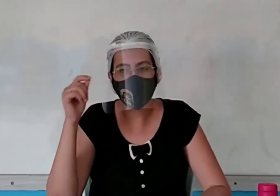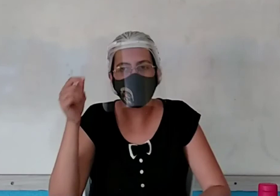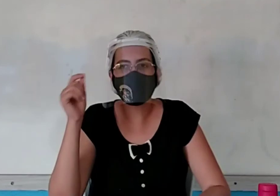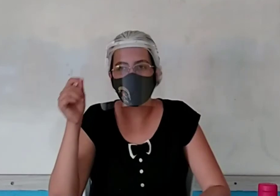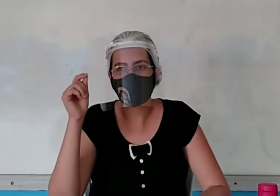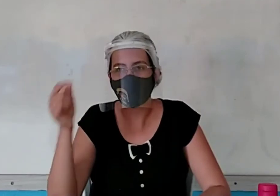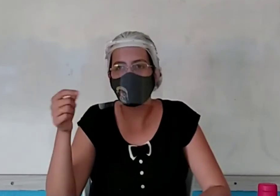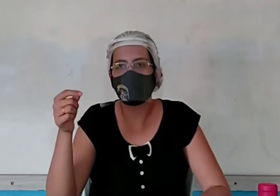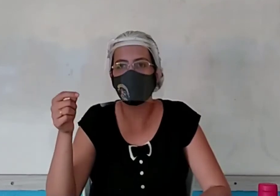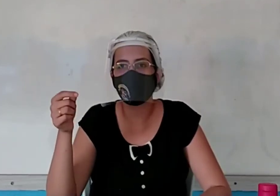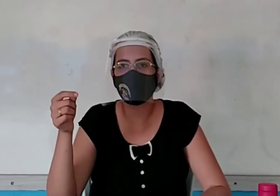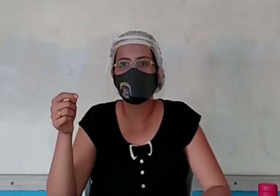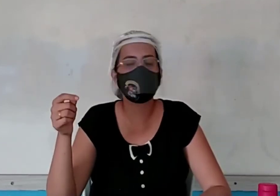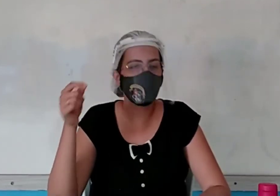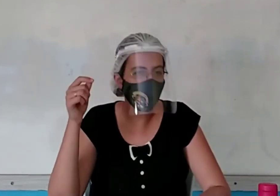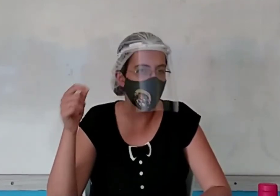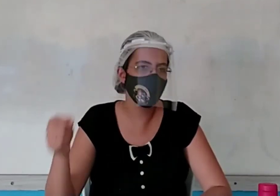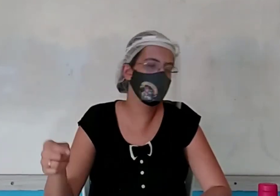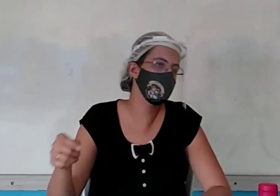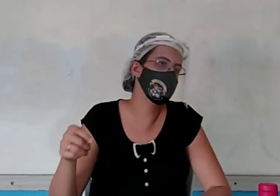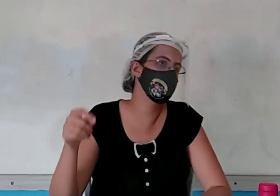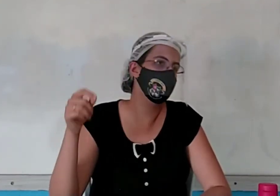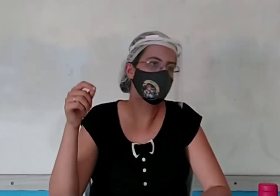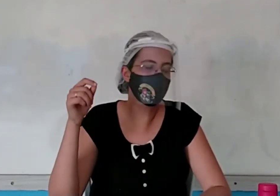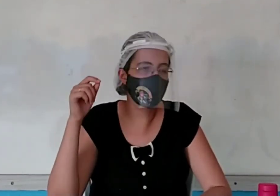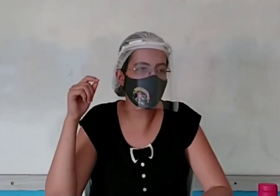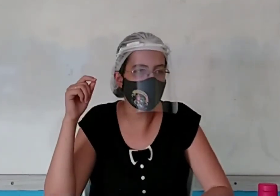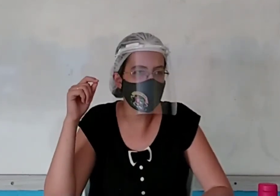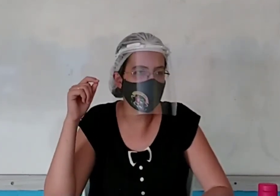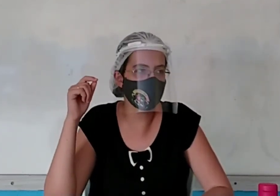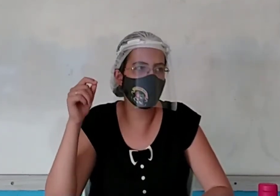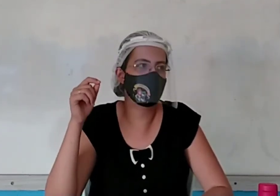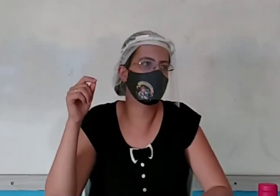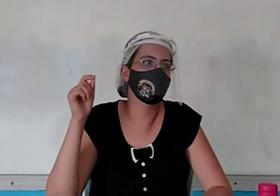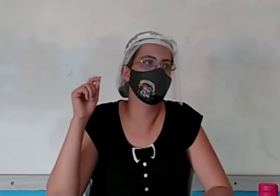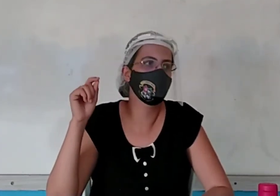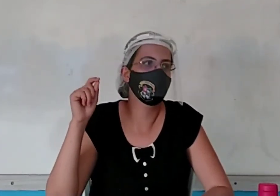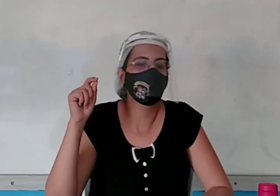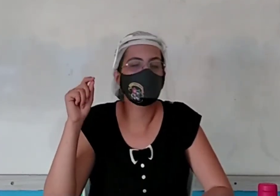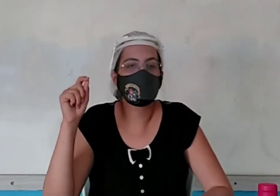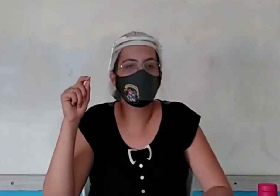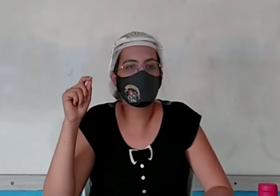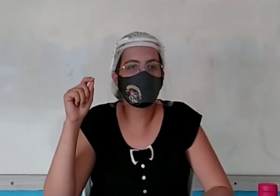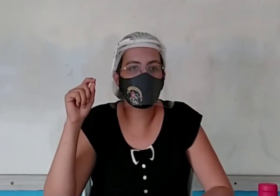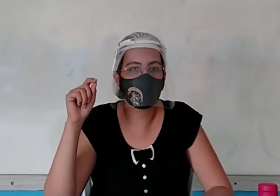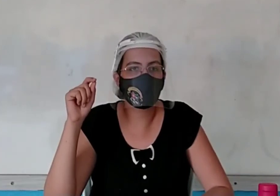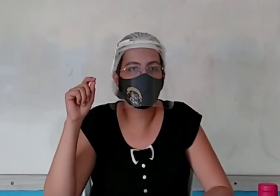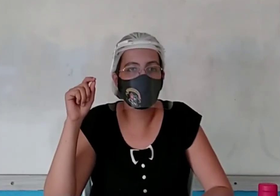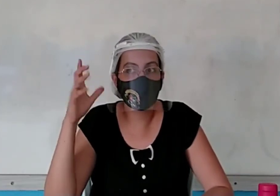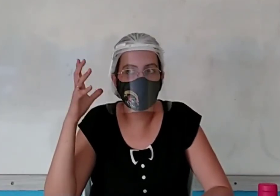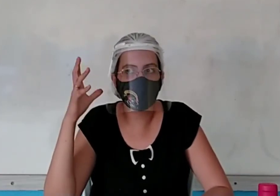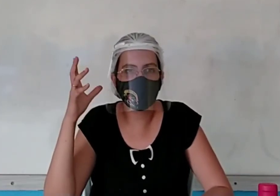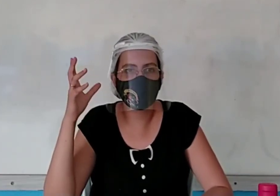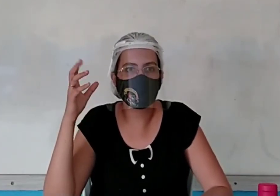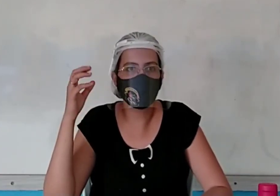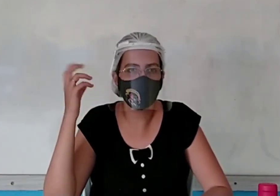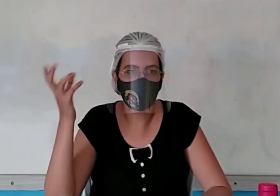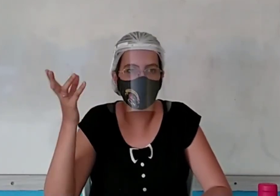ou não para pegar? De novo, gente. Com toda certeza. E aí, quando você se espanta, tem um carro